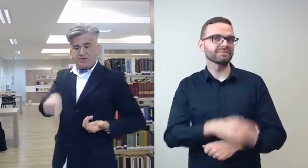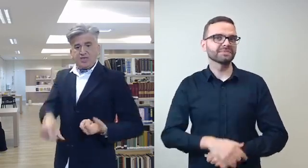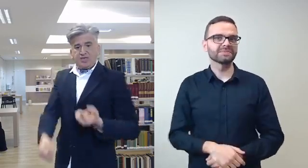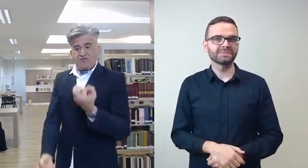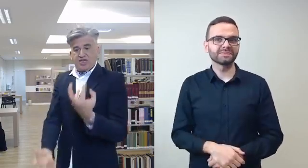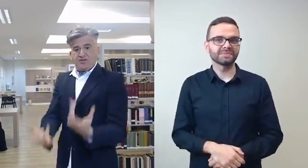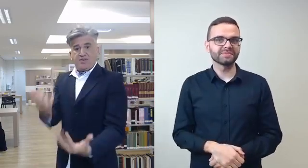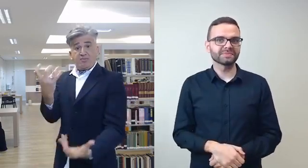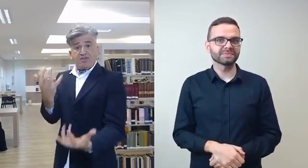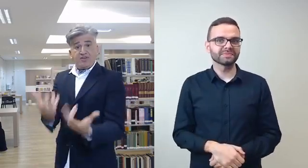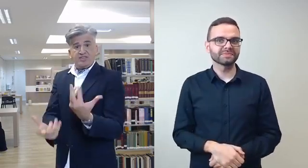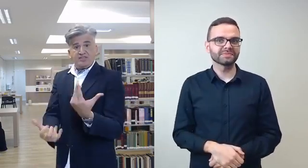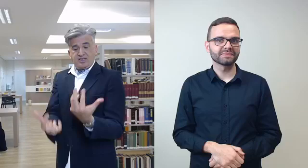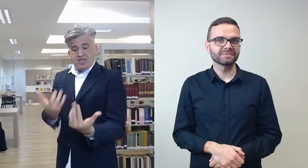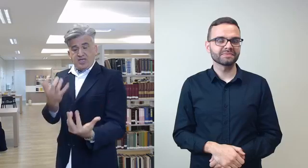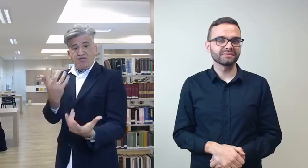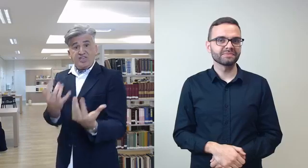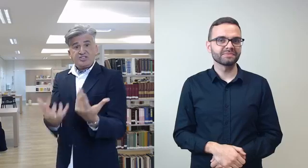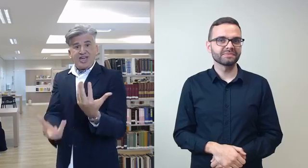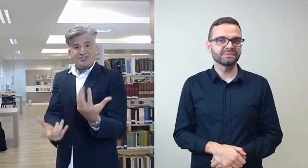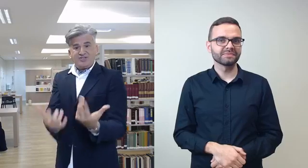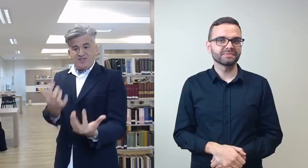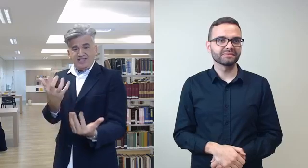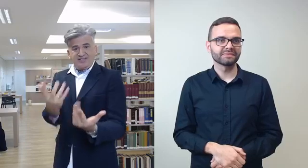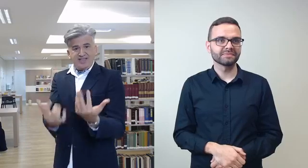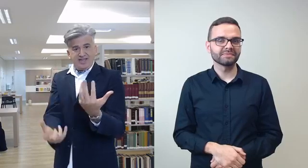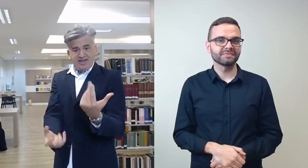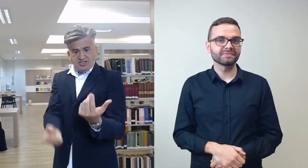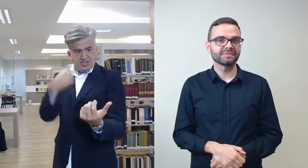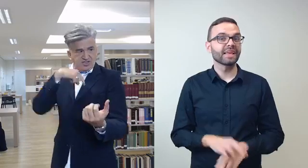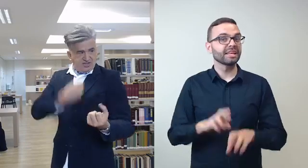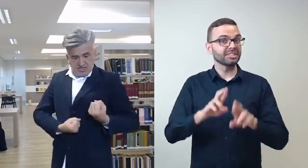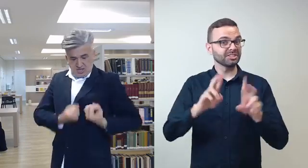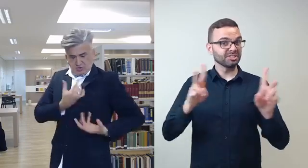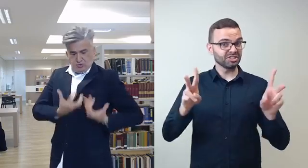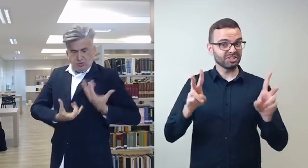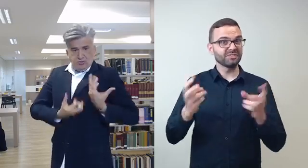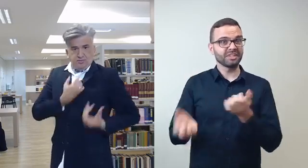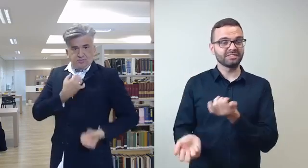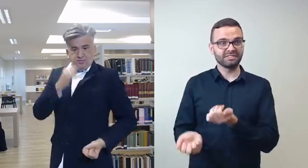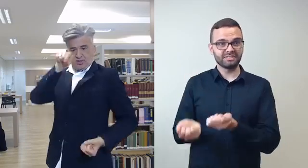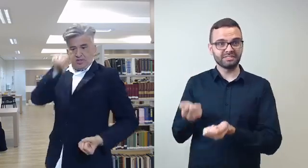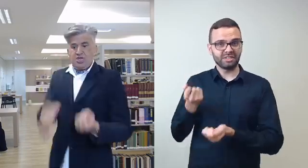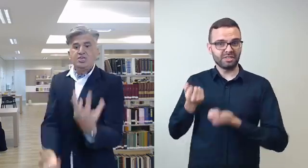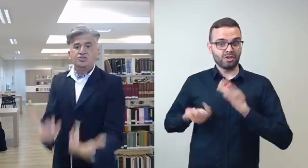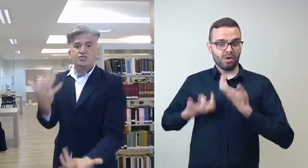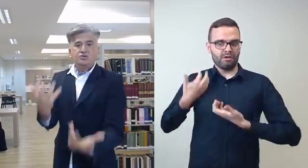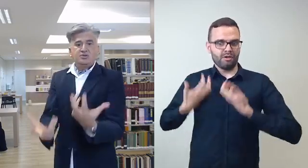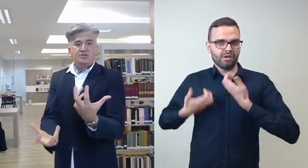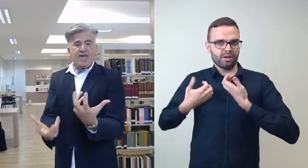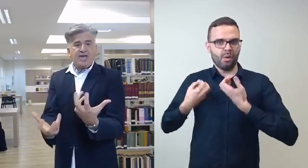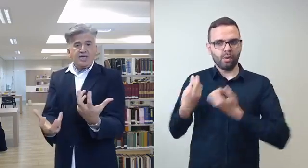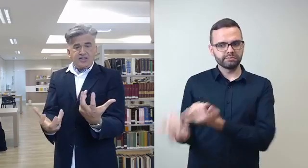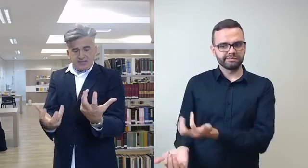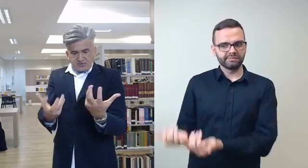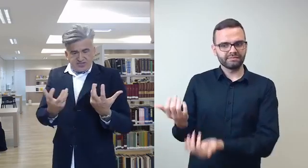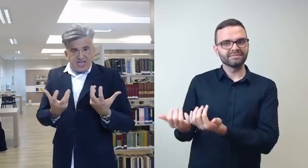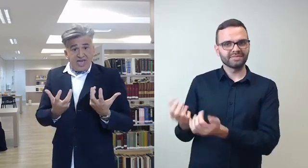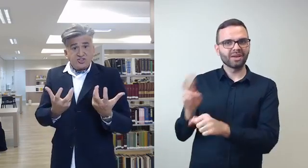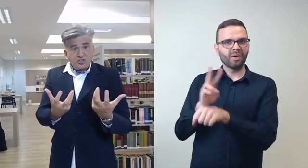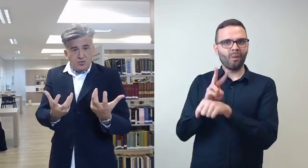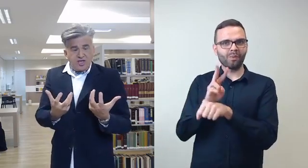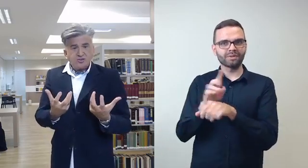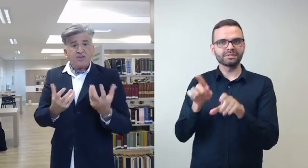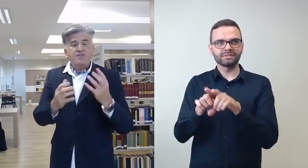inferno. Inferno vai mais para frente. E veja a diferença grande entre isso e isso, tá? Então, se